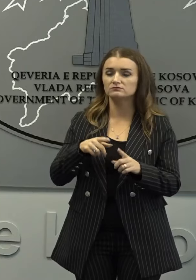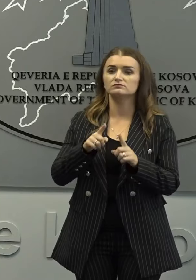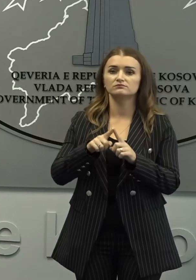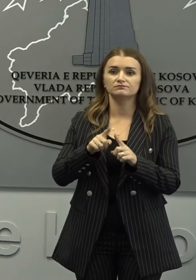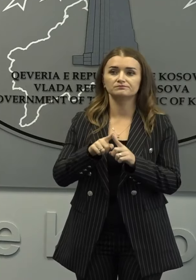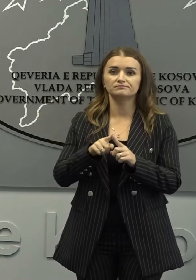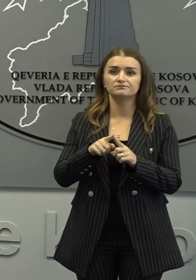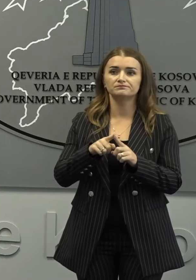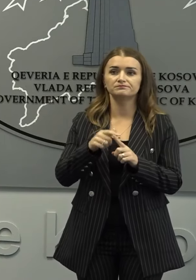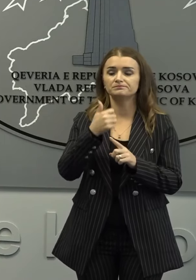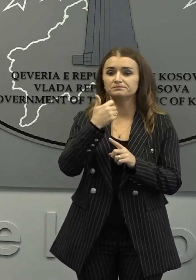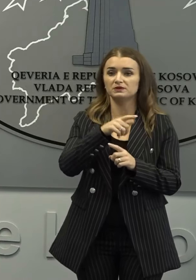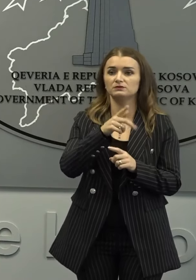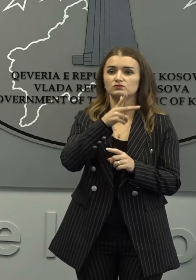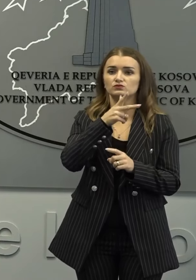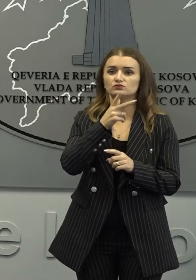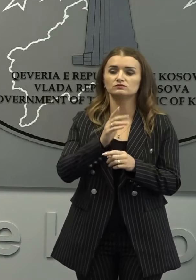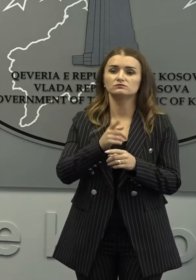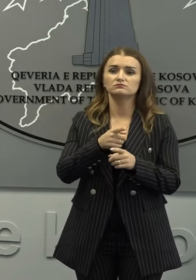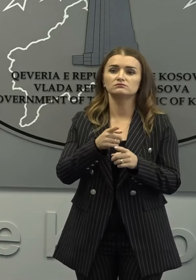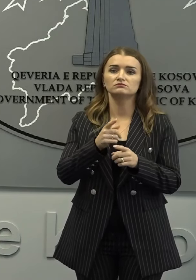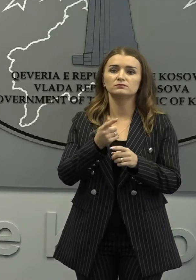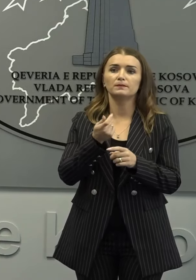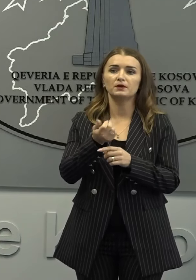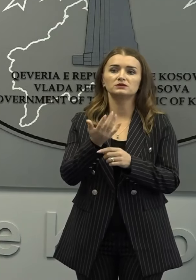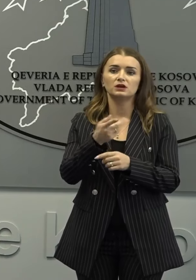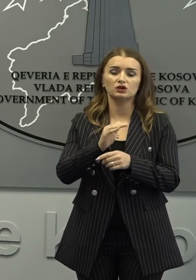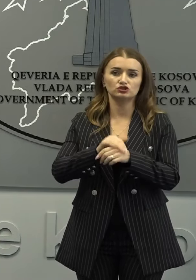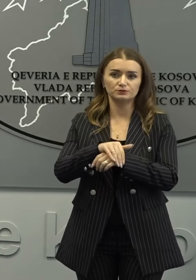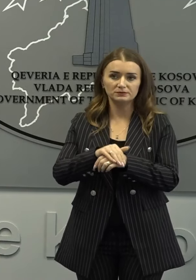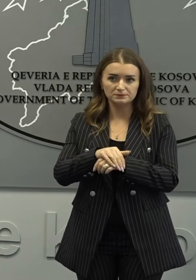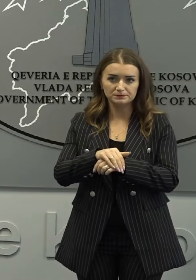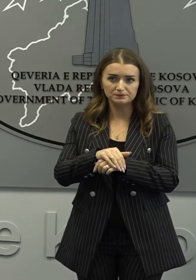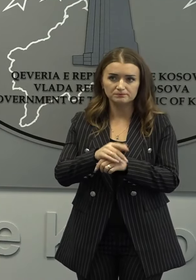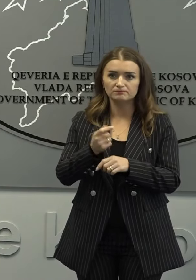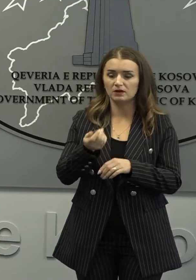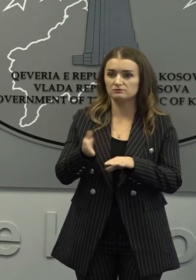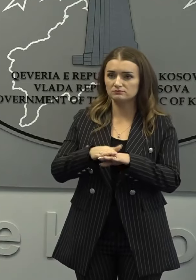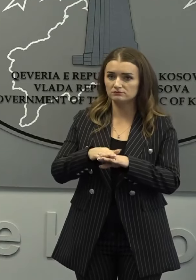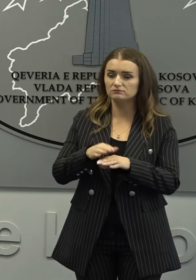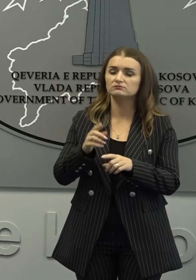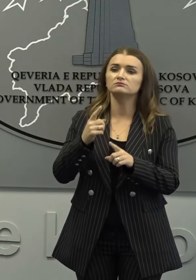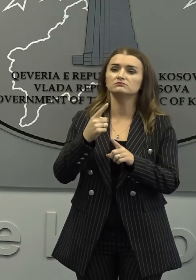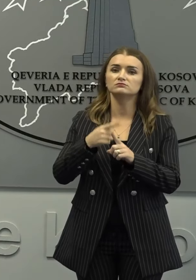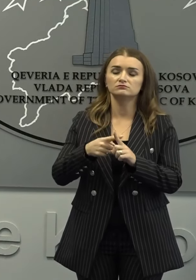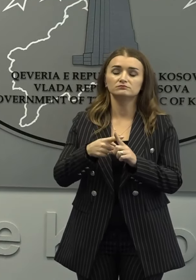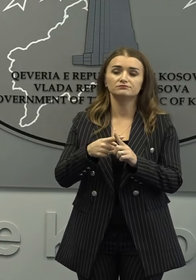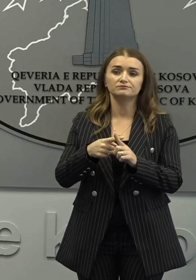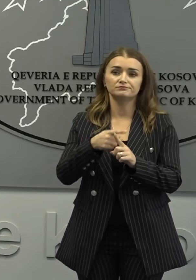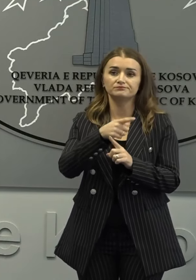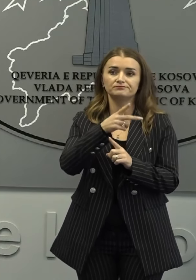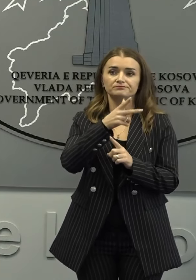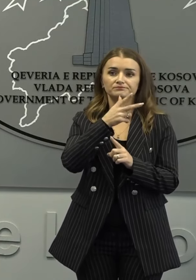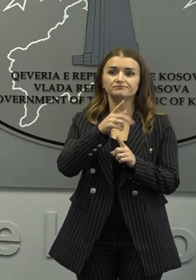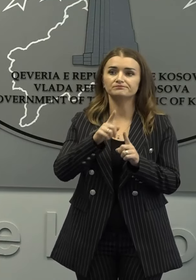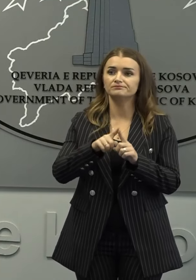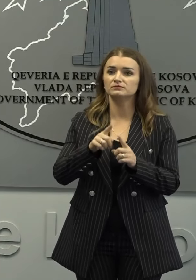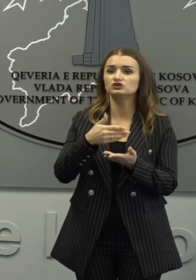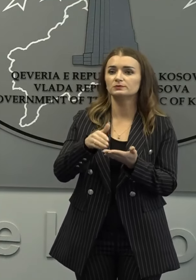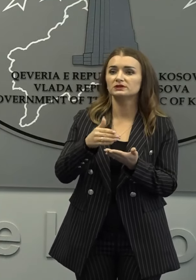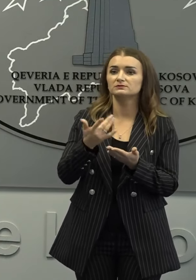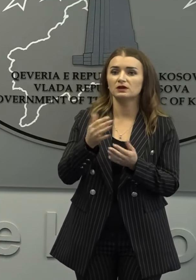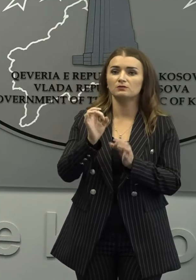rrisë sigurinë e shërbimeve të pagesave, integrimin e tyre, por edhe ulljen e kostos për këto shërbime.